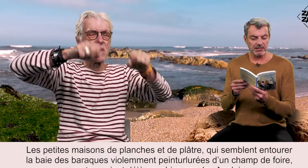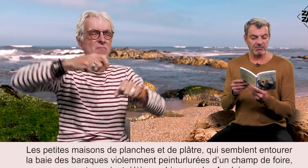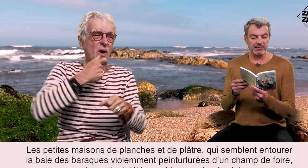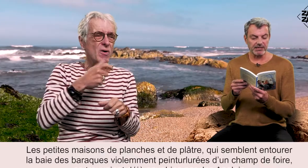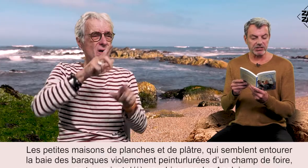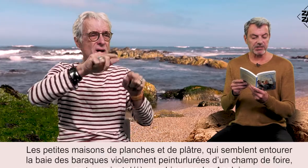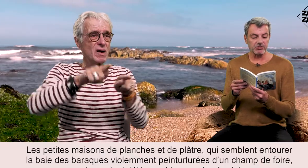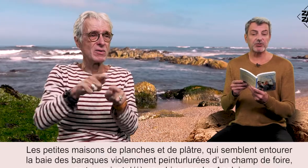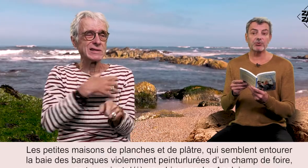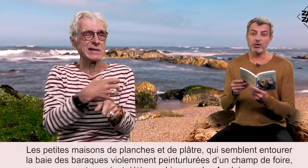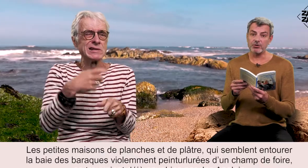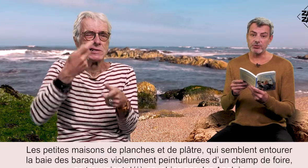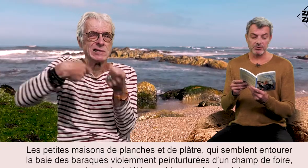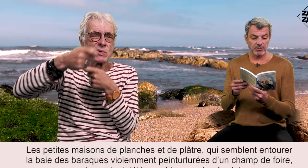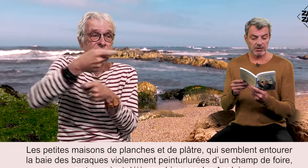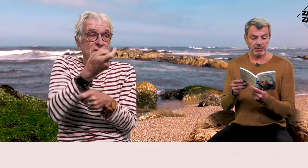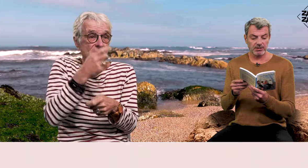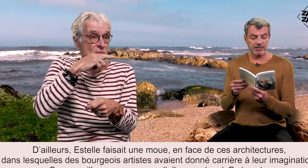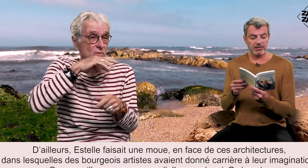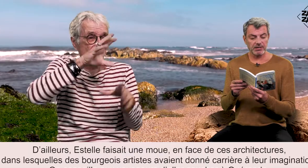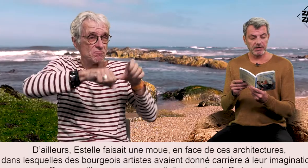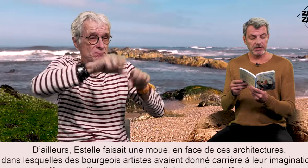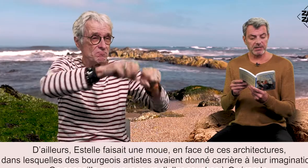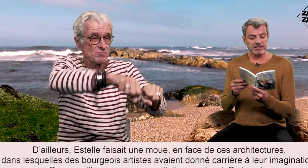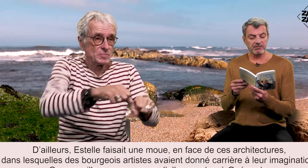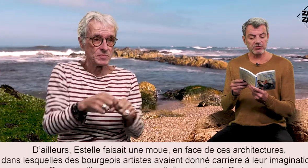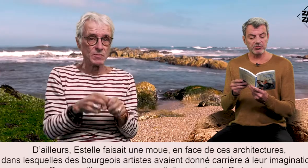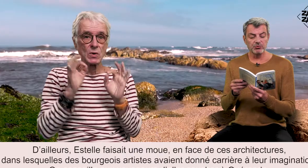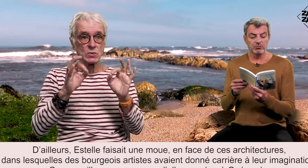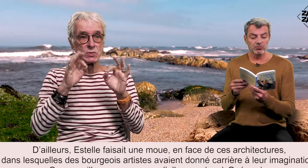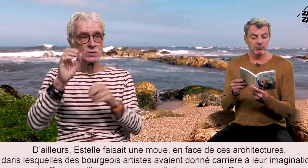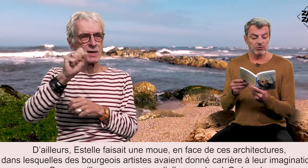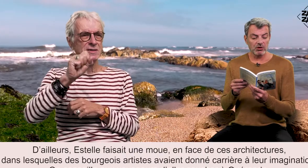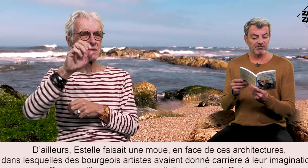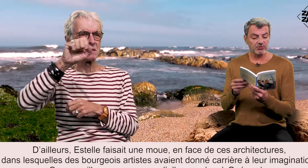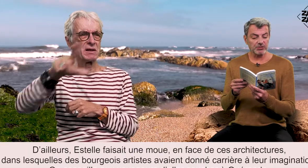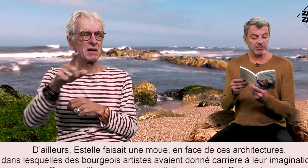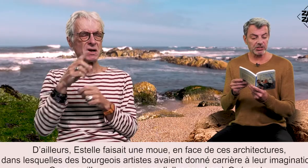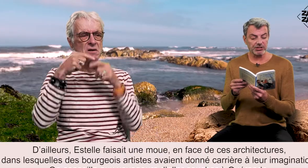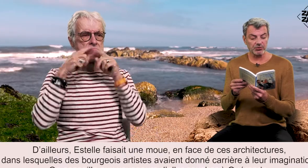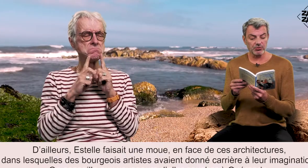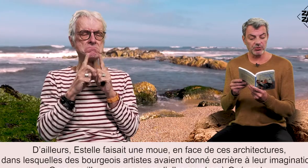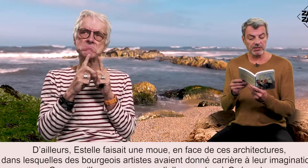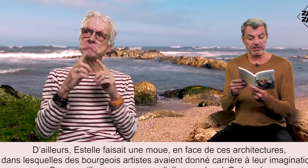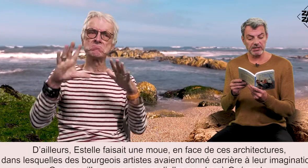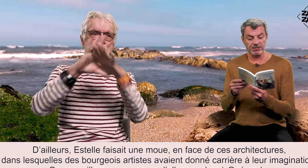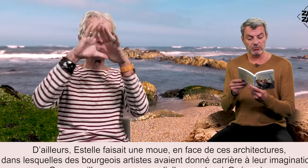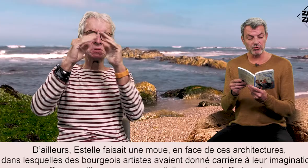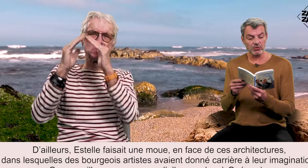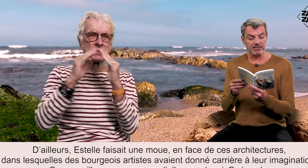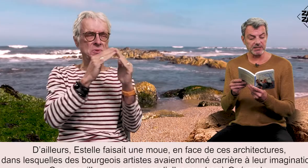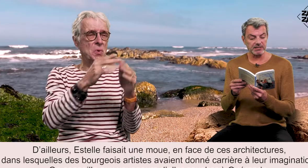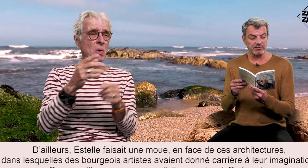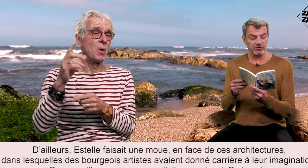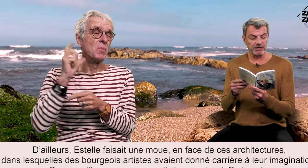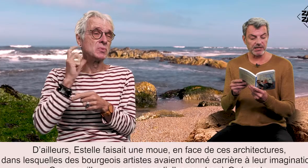Anglais et par les riches négociants de Nantes. D'ailleurs, Estelle faisait une moue en face de ces architectures dans lesquelles des